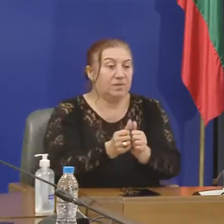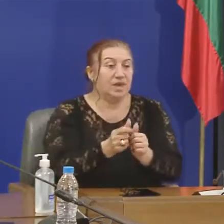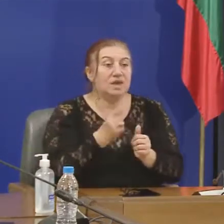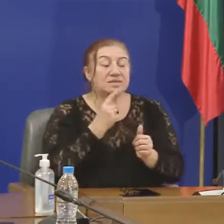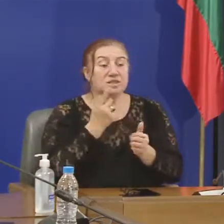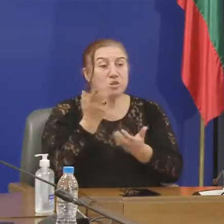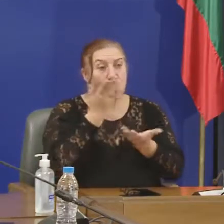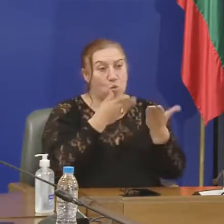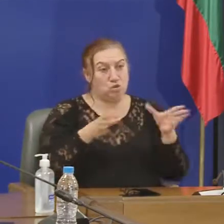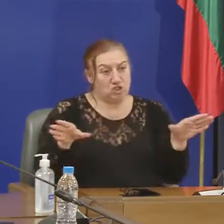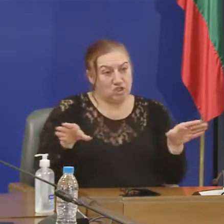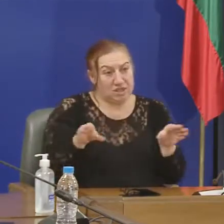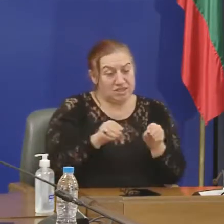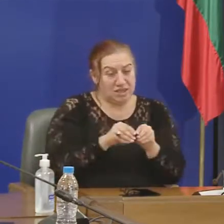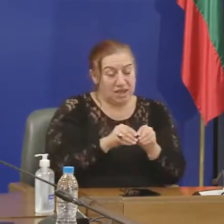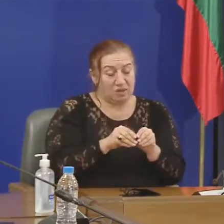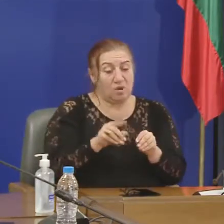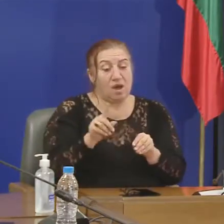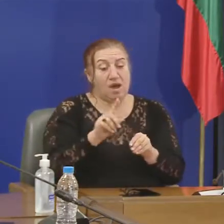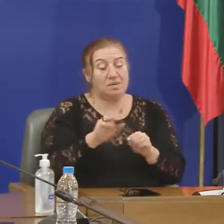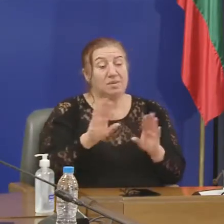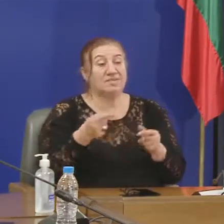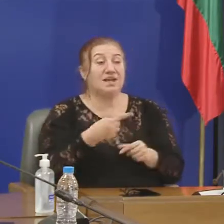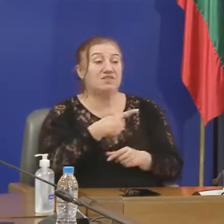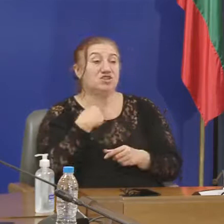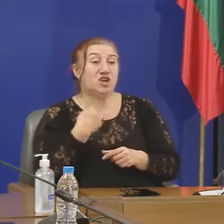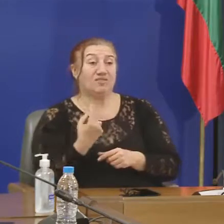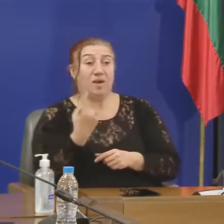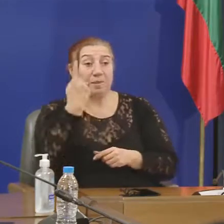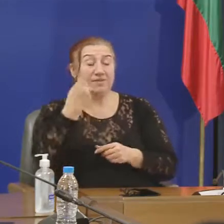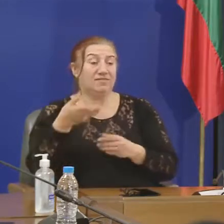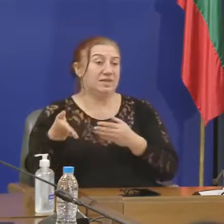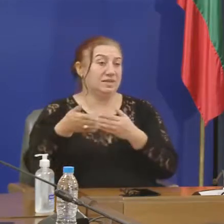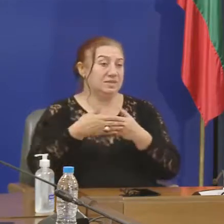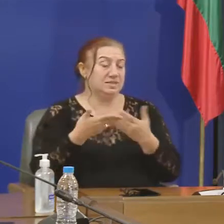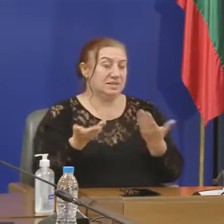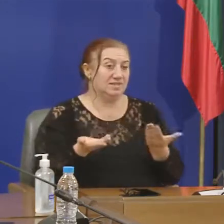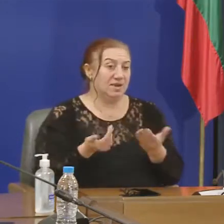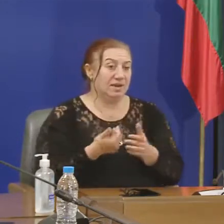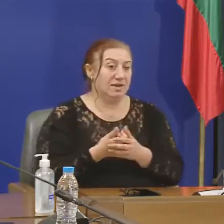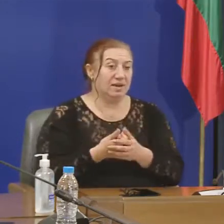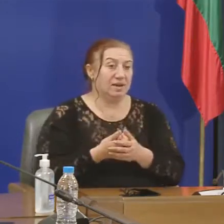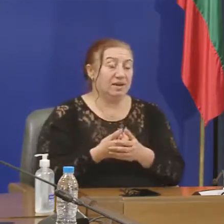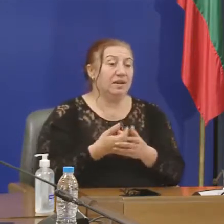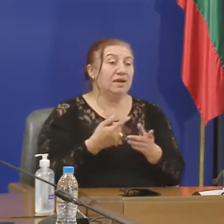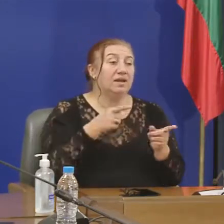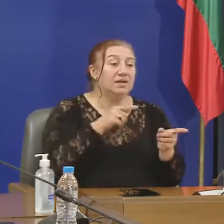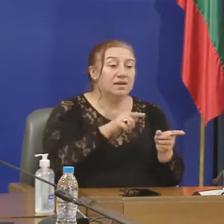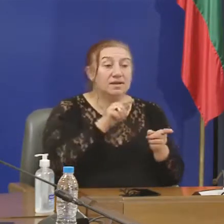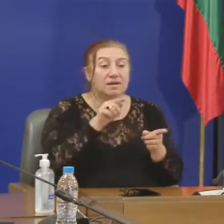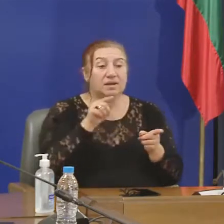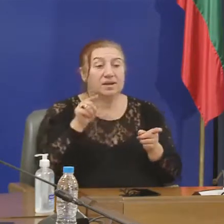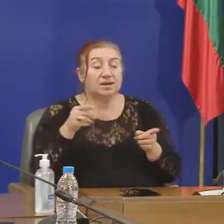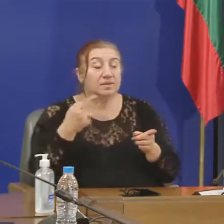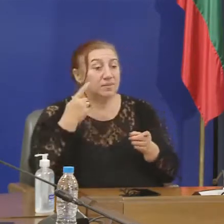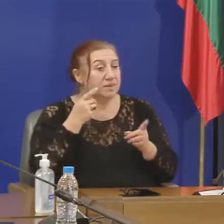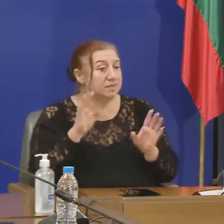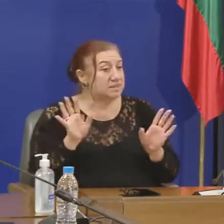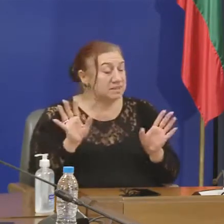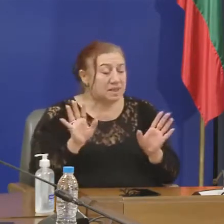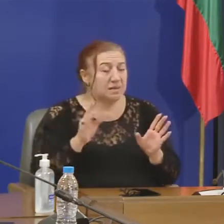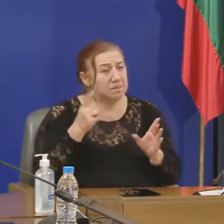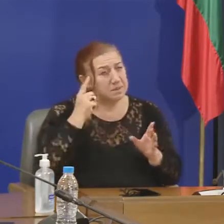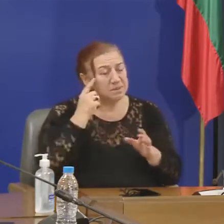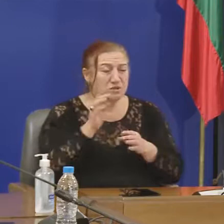жертва на затваряне. Днес ще се, вероятно днес или утре поискаха среща, ще направим среща с